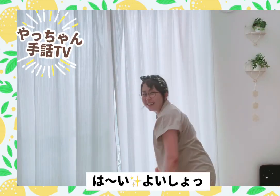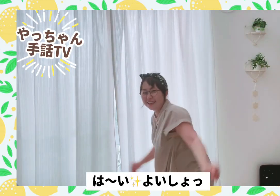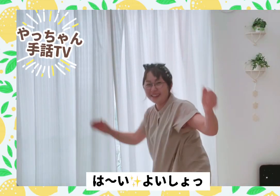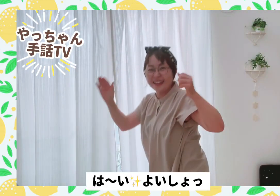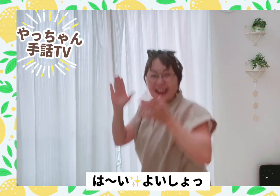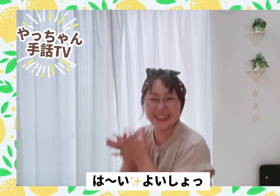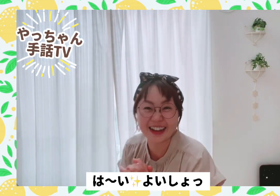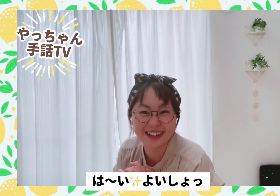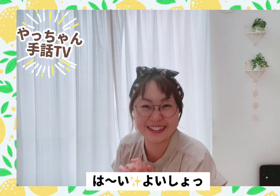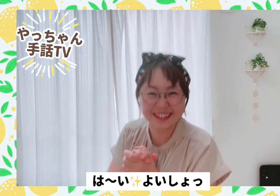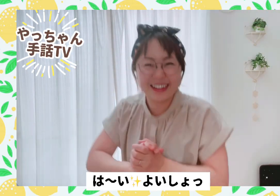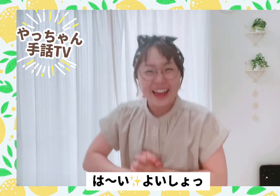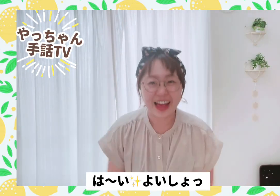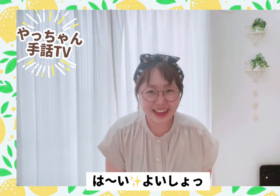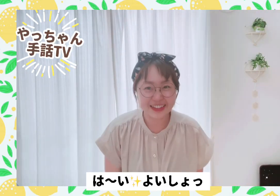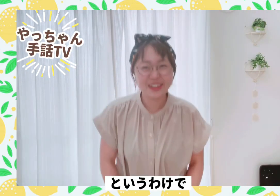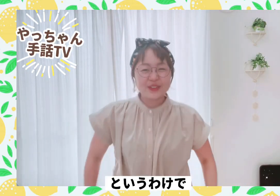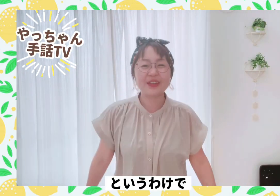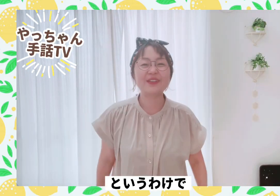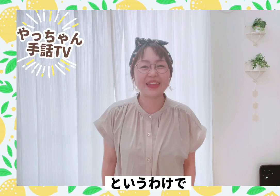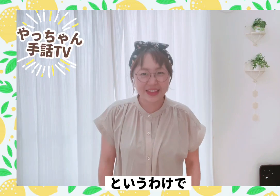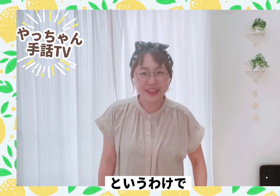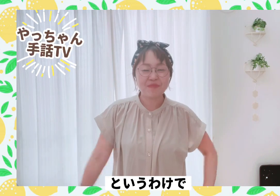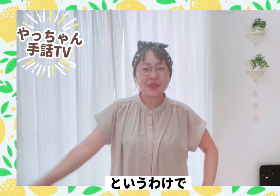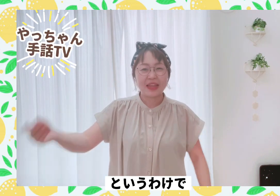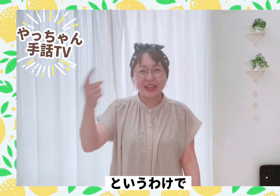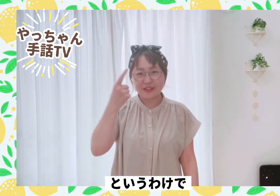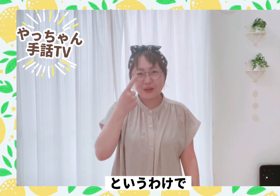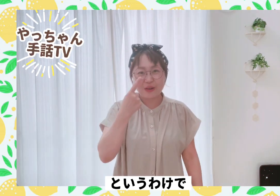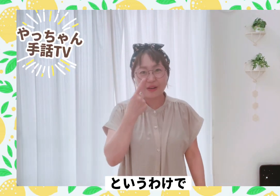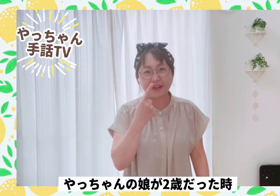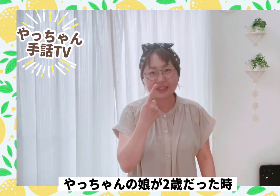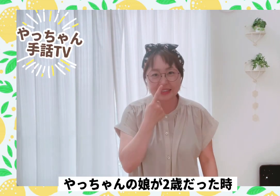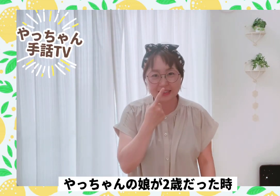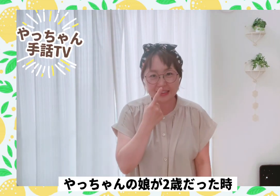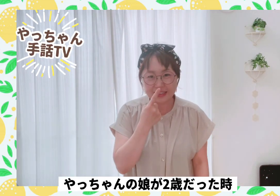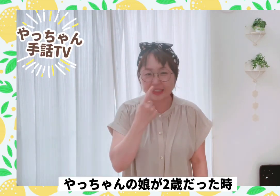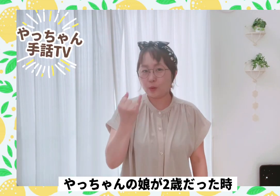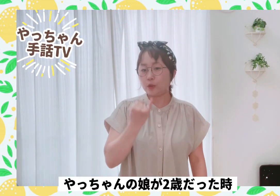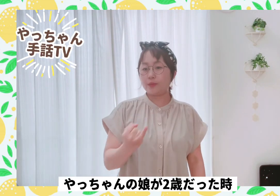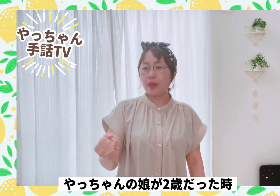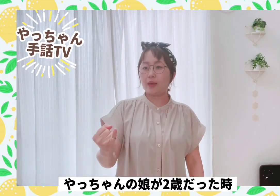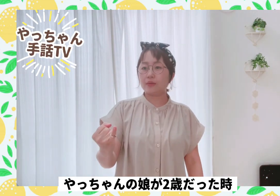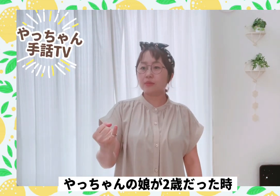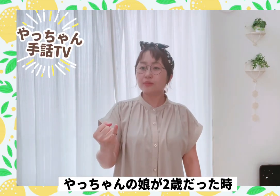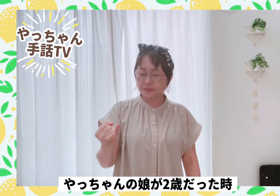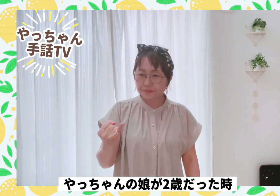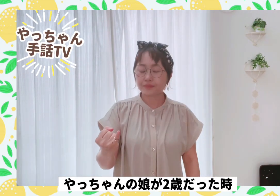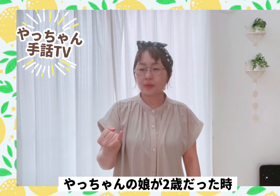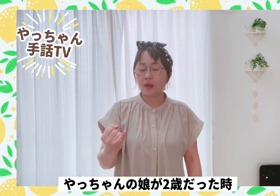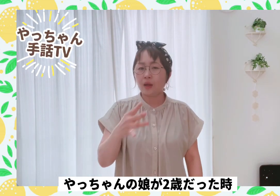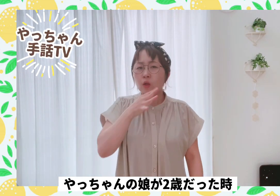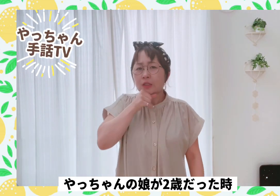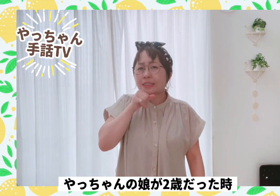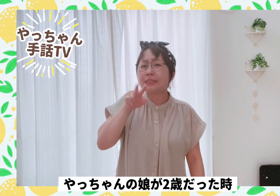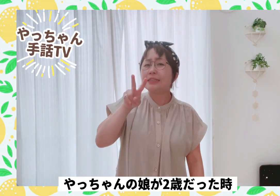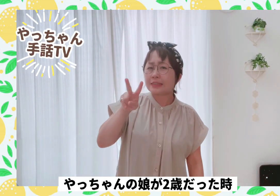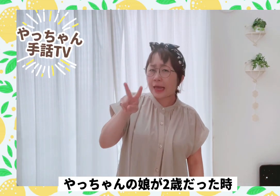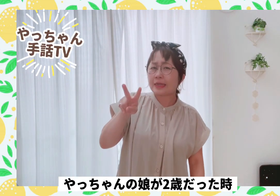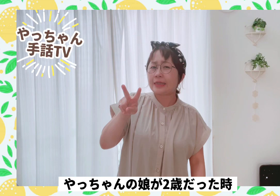はい、よいしょ。はい、というわけで、やっちゃんの娘が2